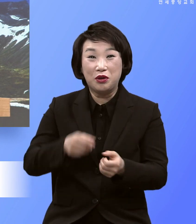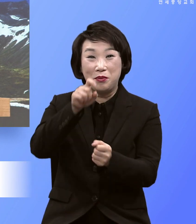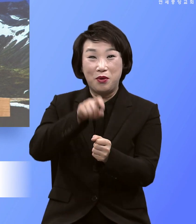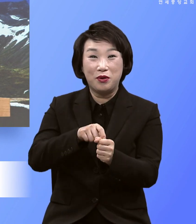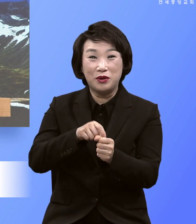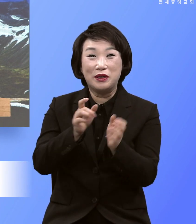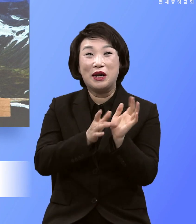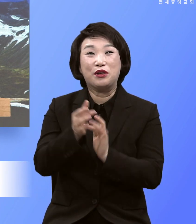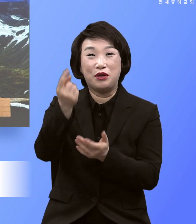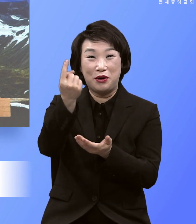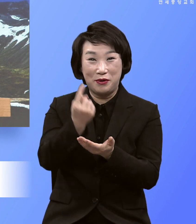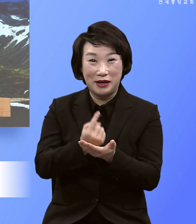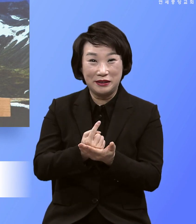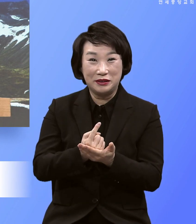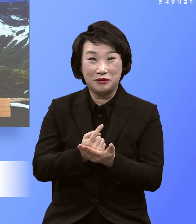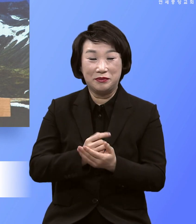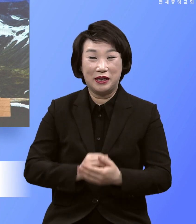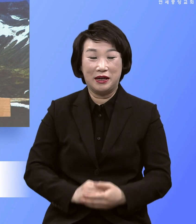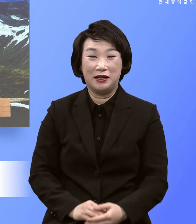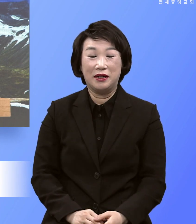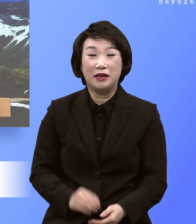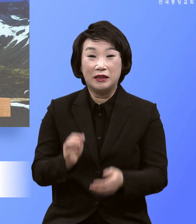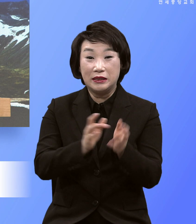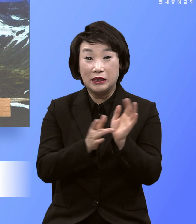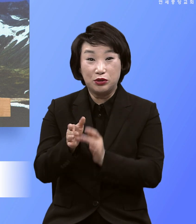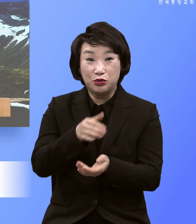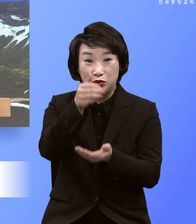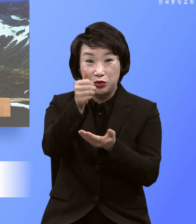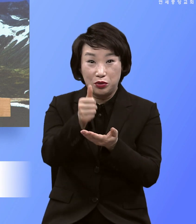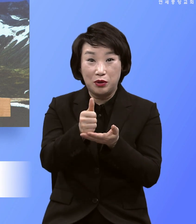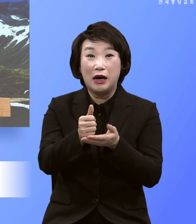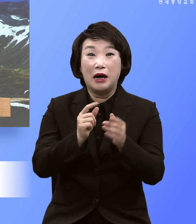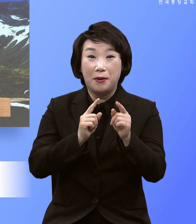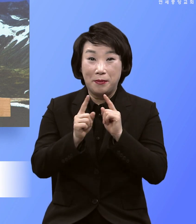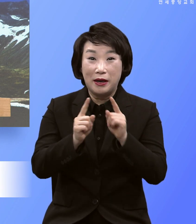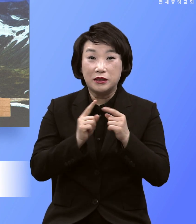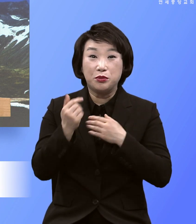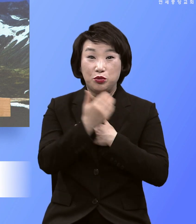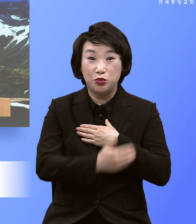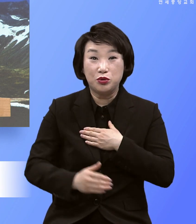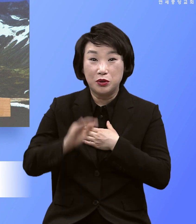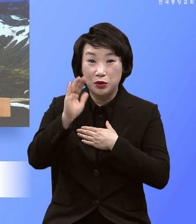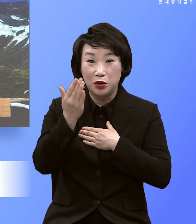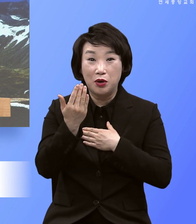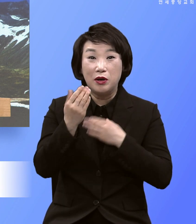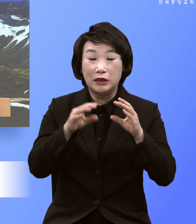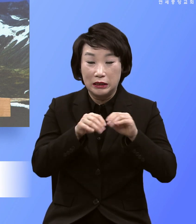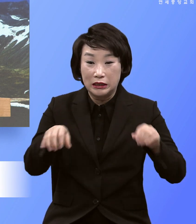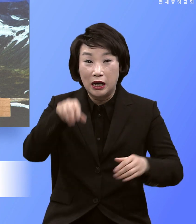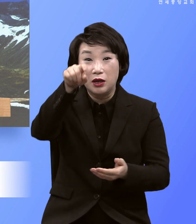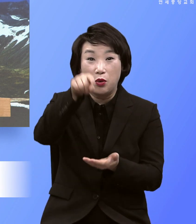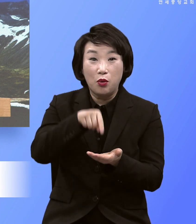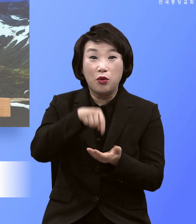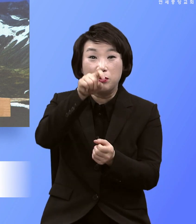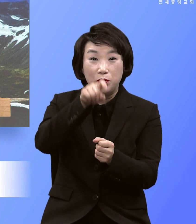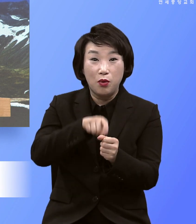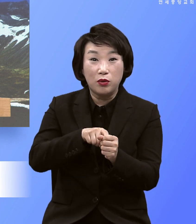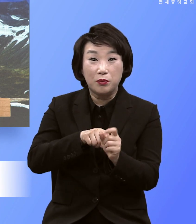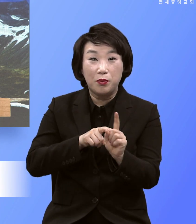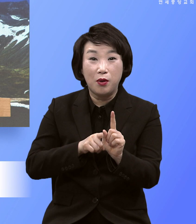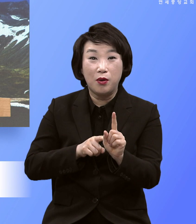오셨습니다. 예수 그리스도께서 말씀이 육신되어 이 땅에 오신